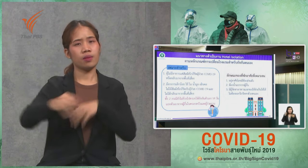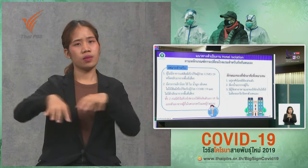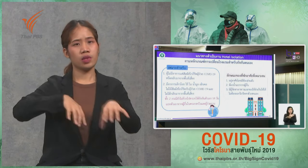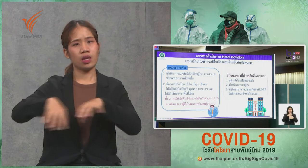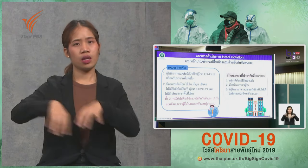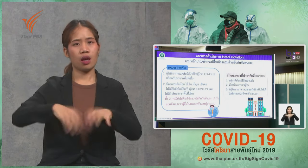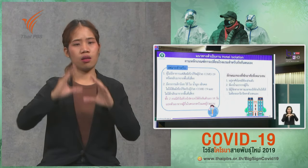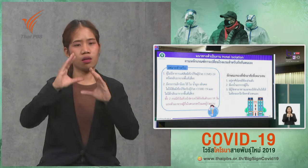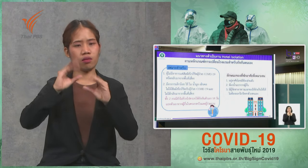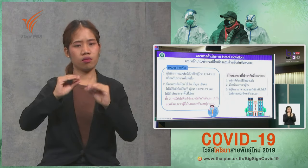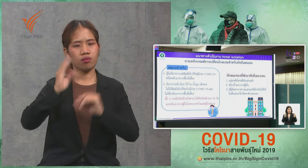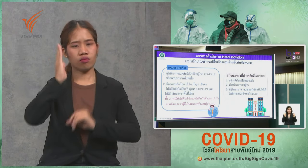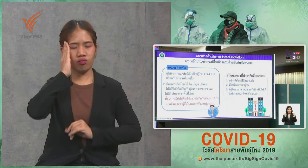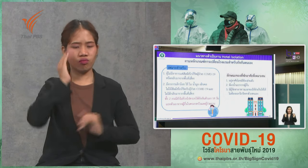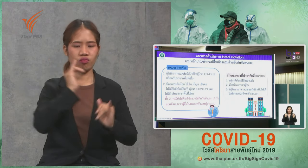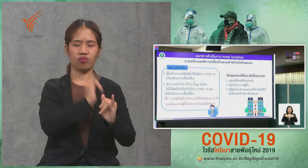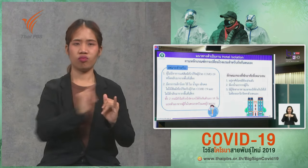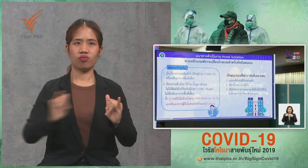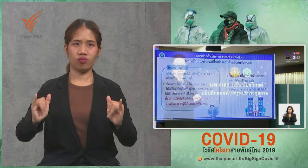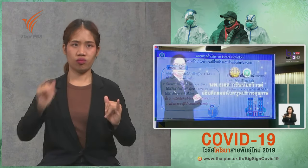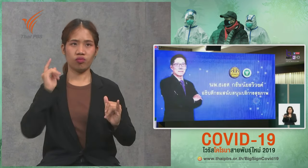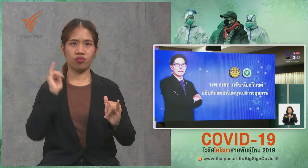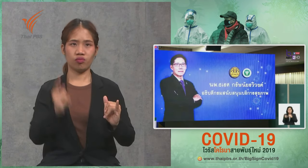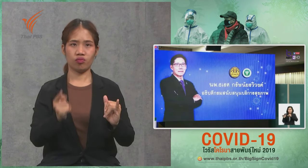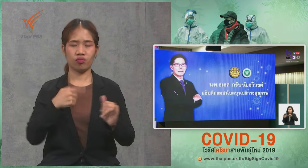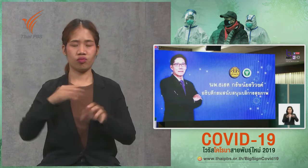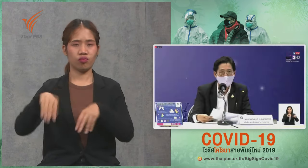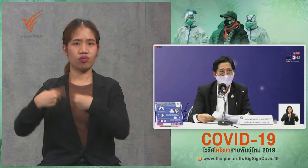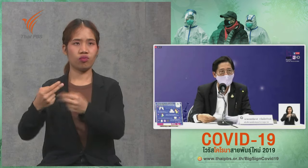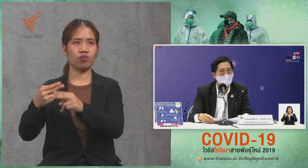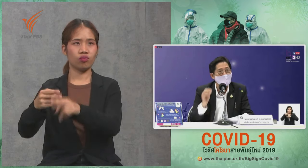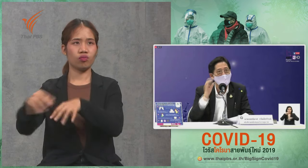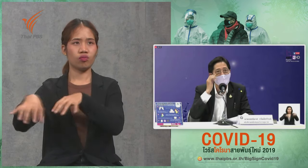มีมากขึ้นโดยมีการส่วนร่วมจากภาคเอกชนนะครับ